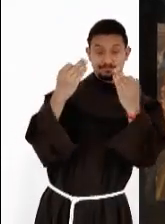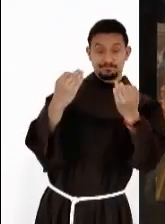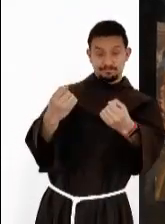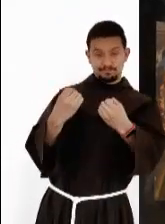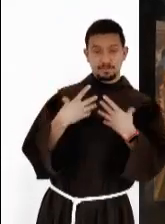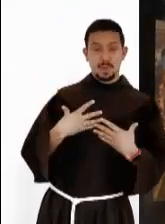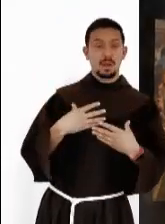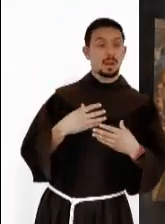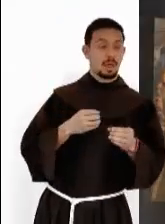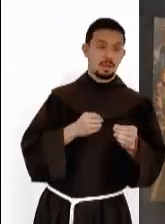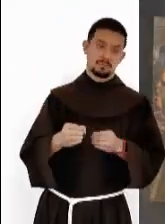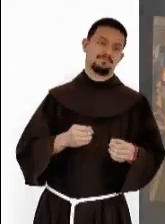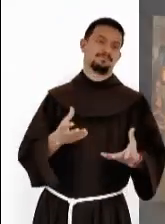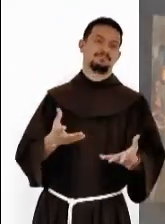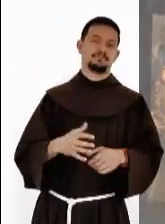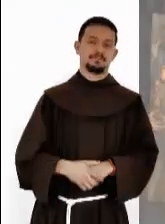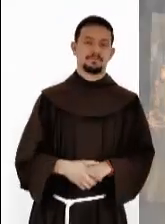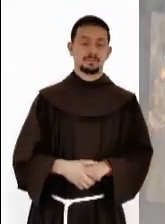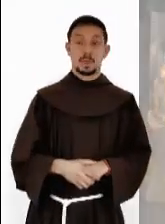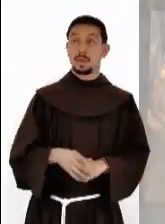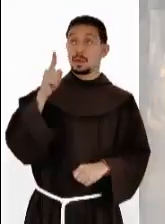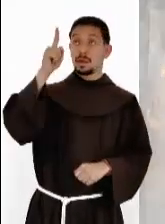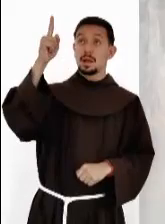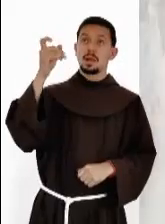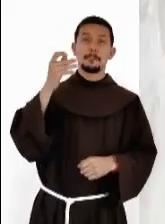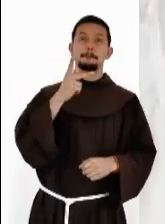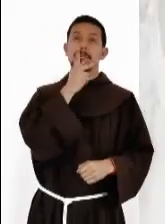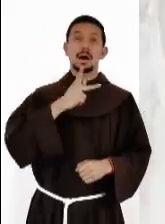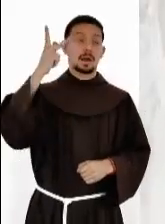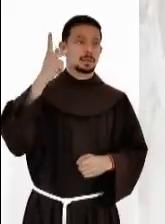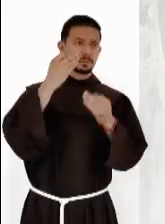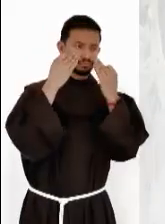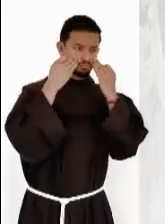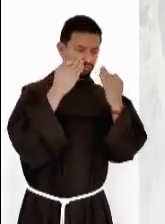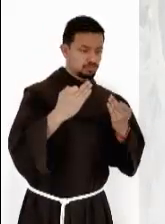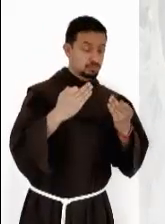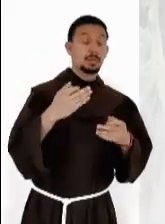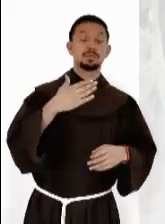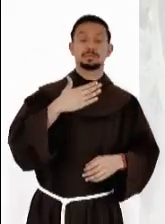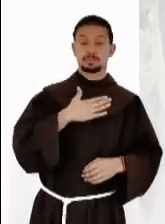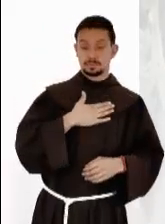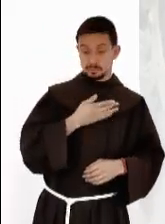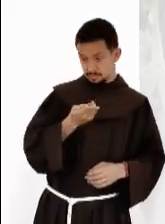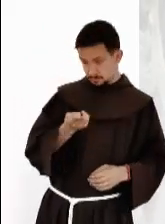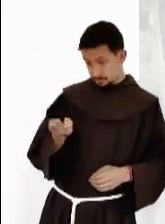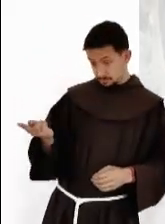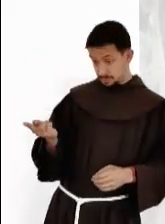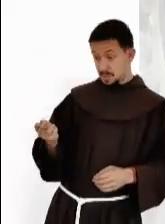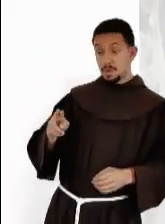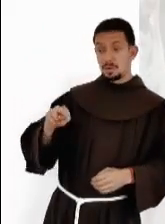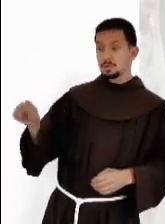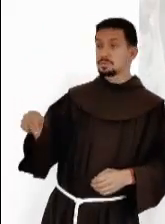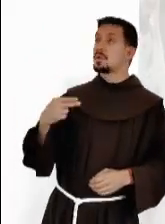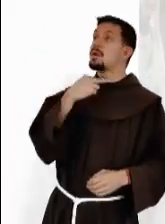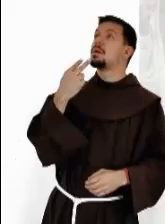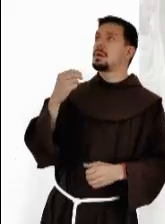mí y me acreditan como enviado del Padre. El Padre que me envió ha dado testimonio de mí. Ustedes nunca han